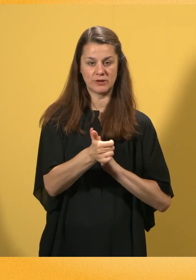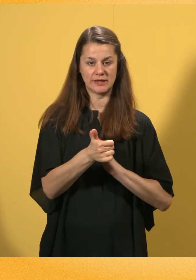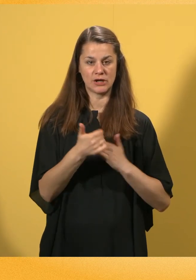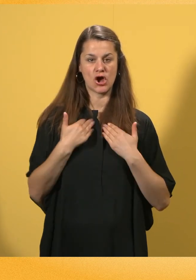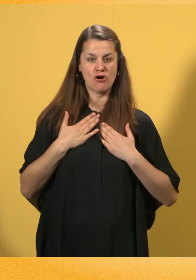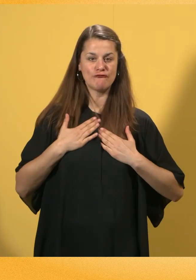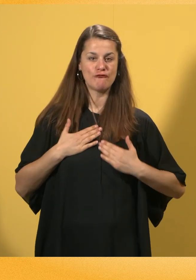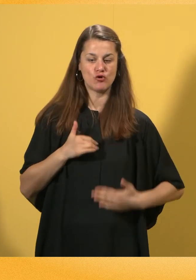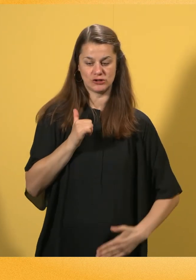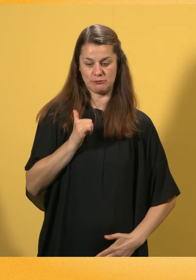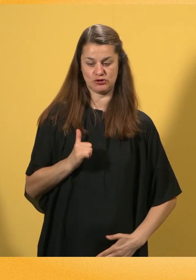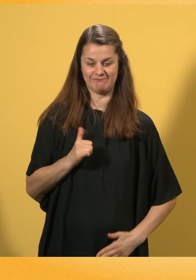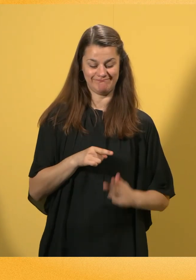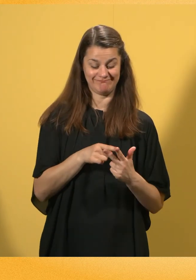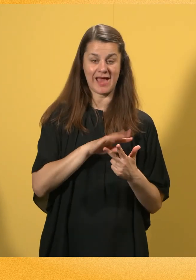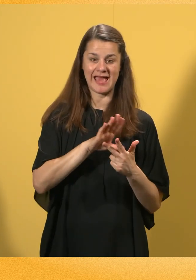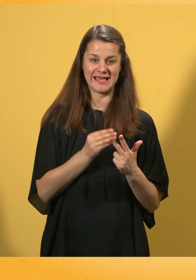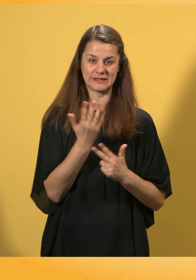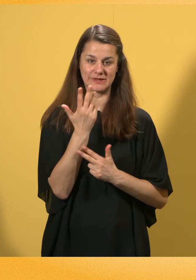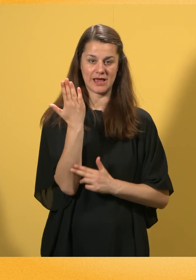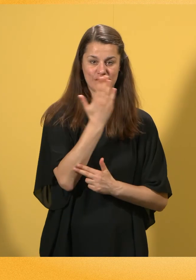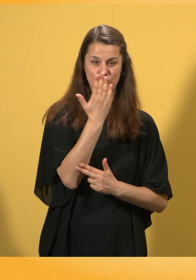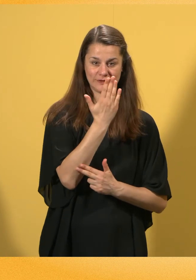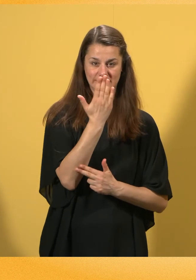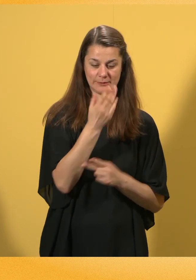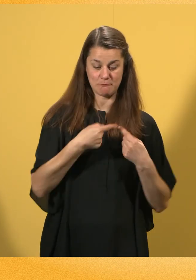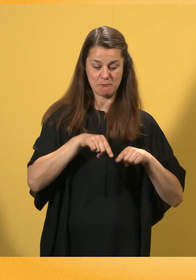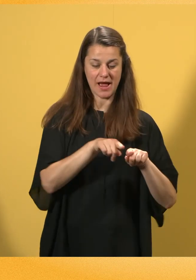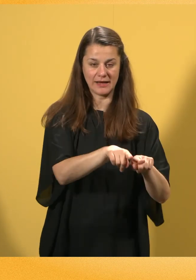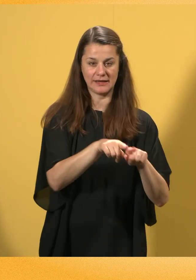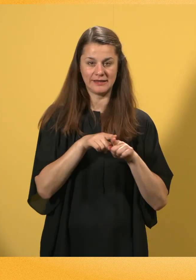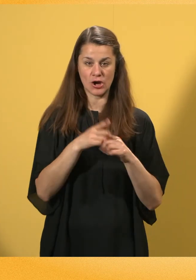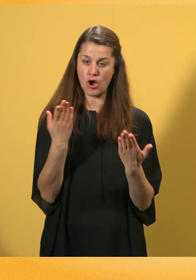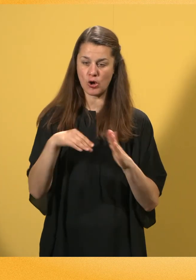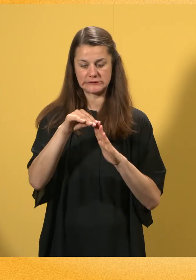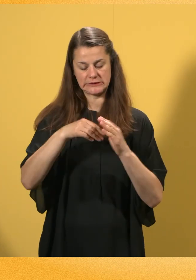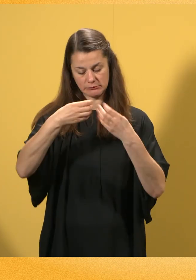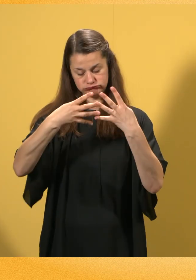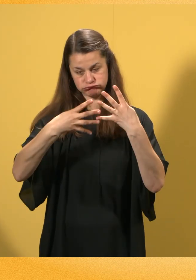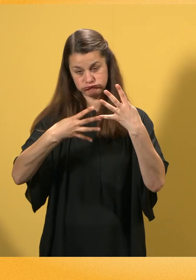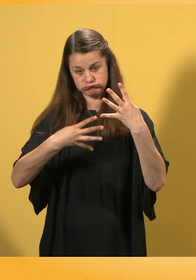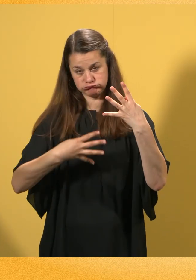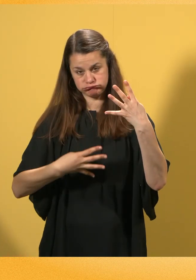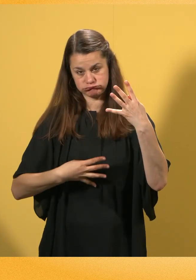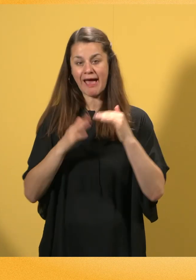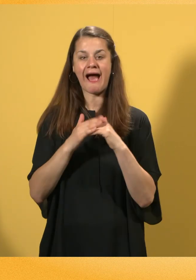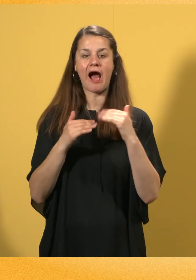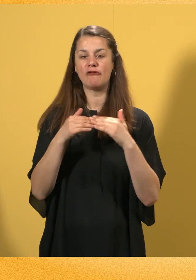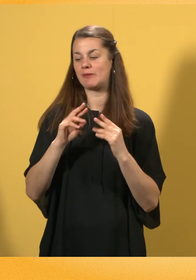gibt es insgesamt 3 Vorträge. Und ganz wichtig, wir haben wieder einen vollen Tag, der ist so aufgebaut wie gestern.